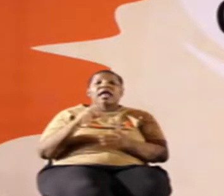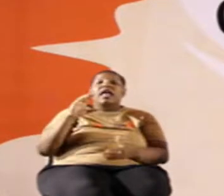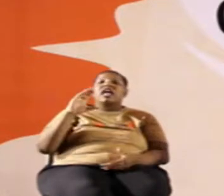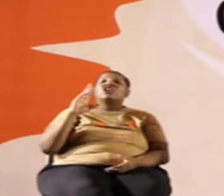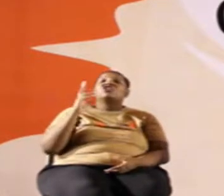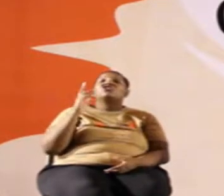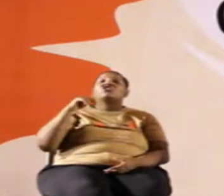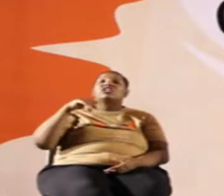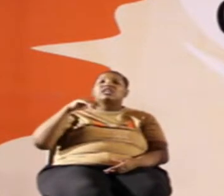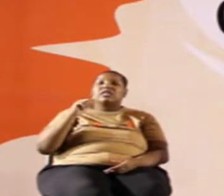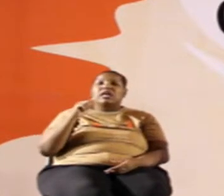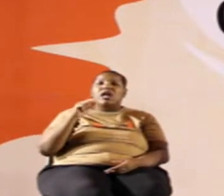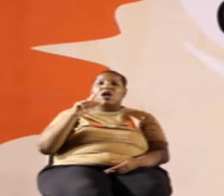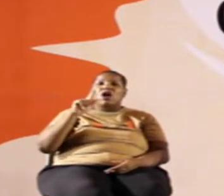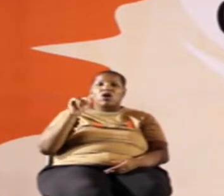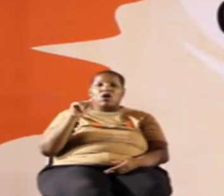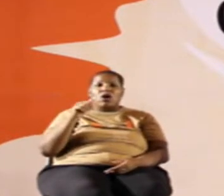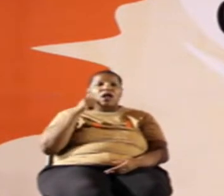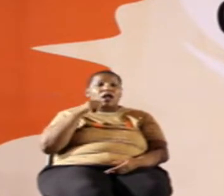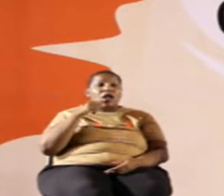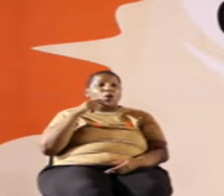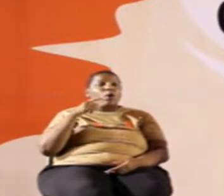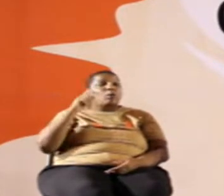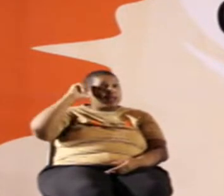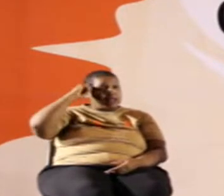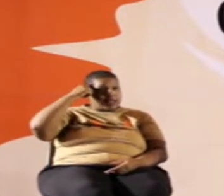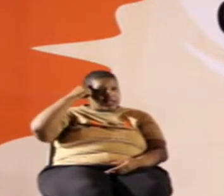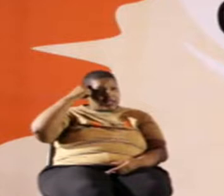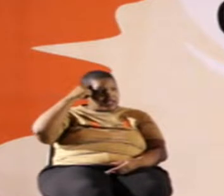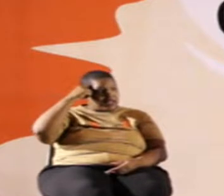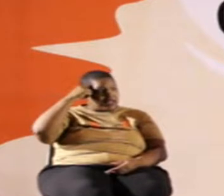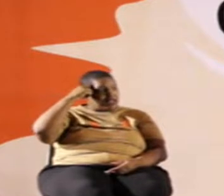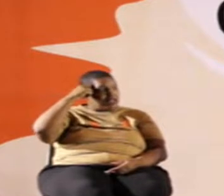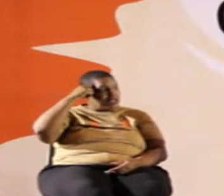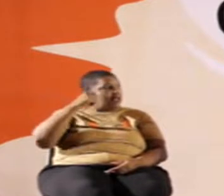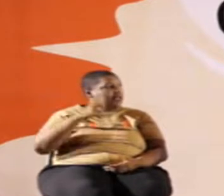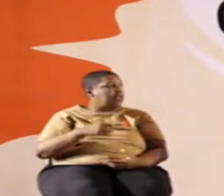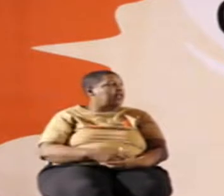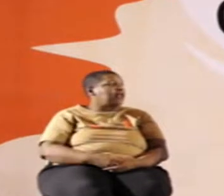era uma mulher negra, filha de uma mulher negra. Não é?